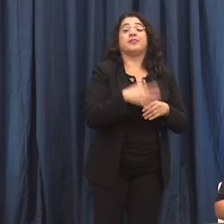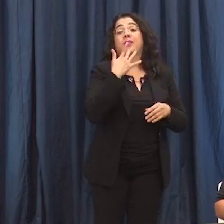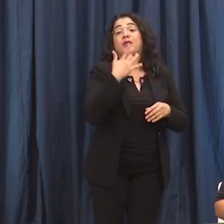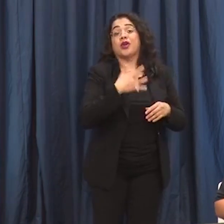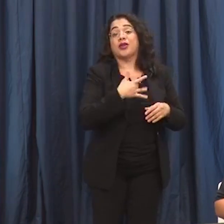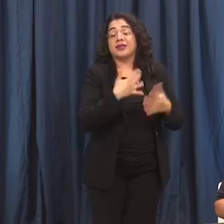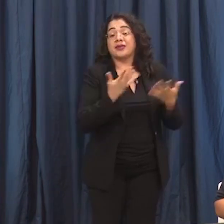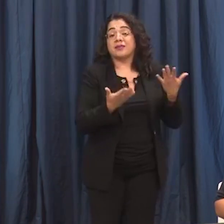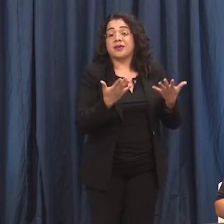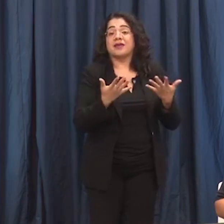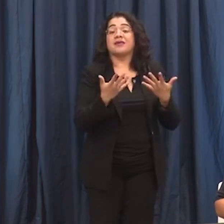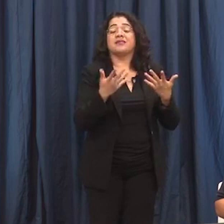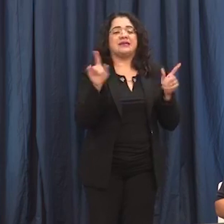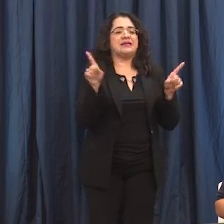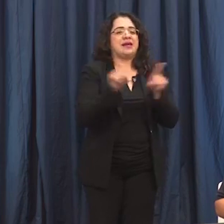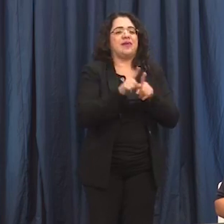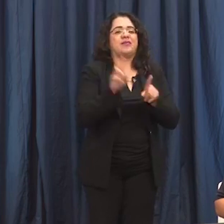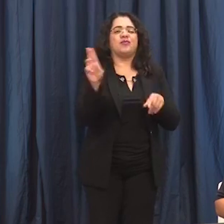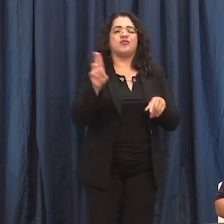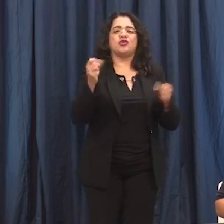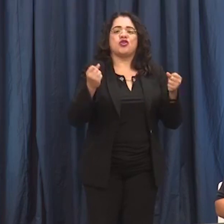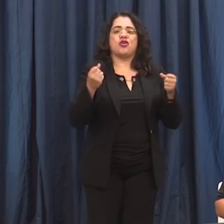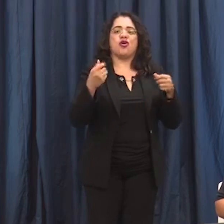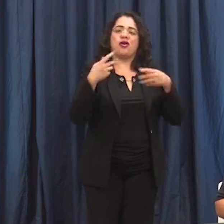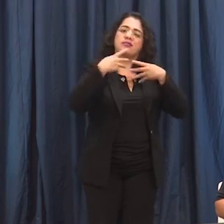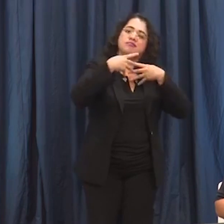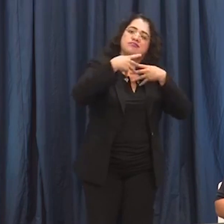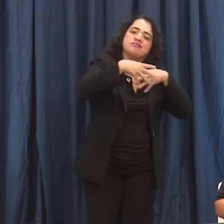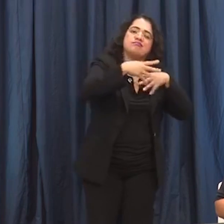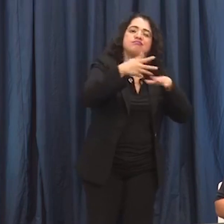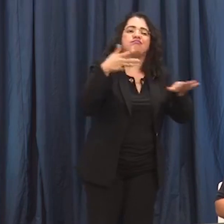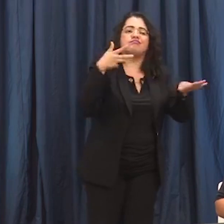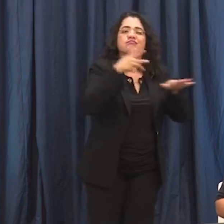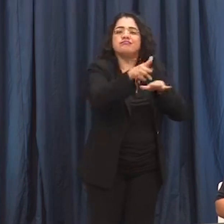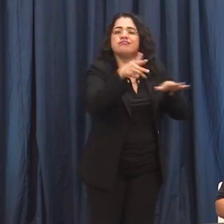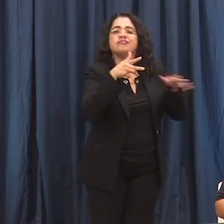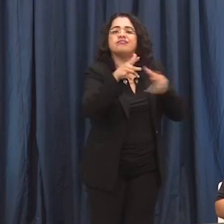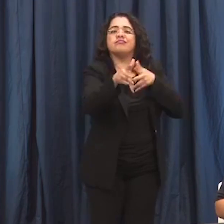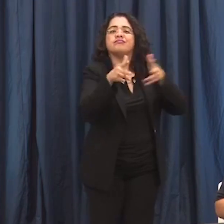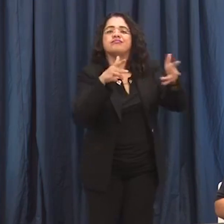también van a poder demostrar esas celebraciones